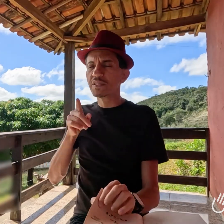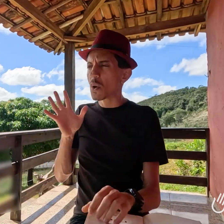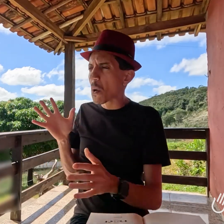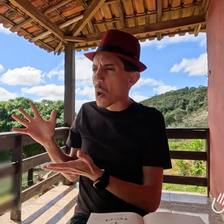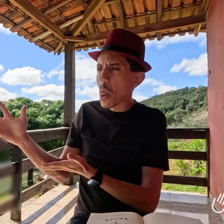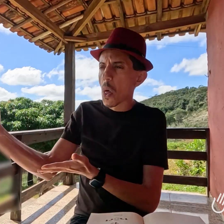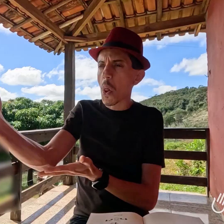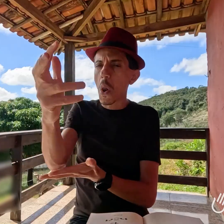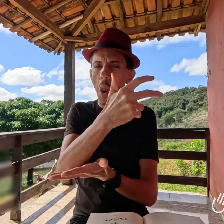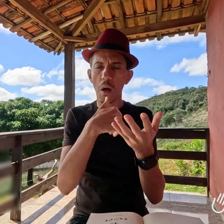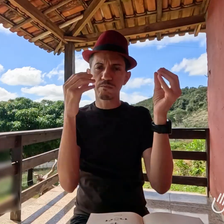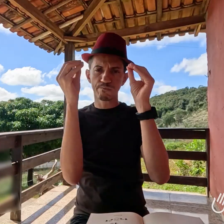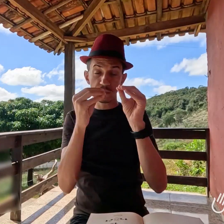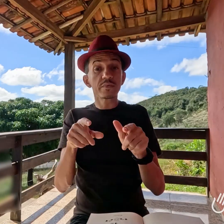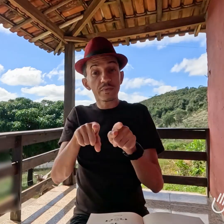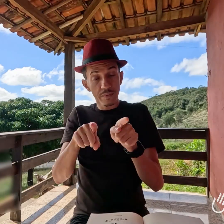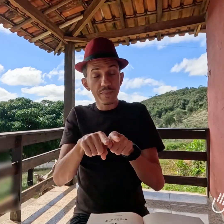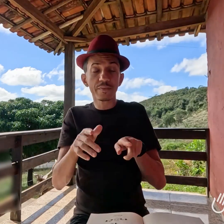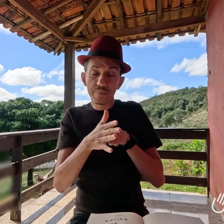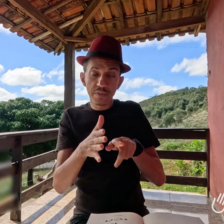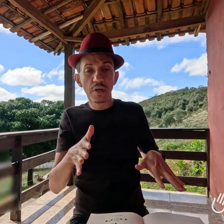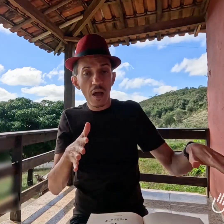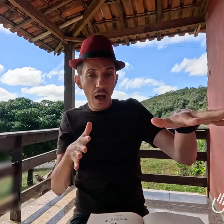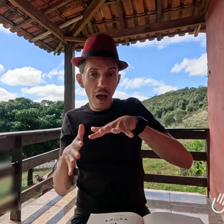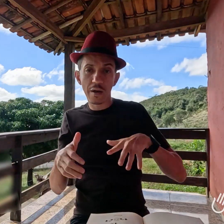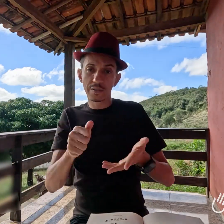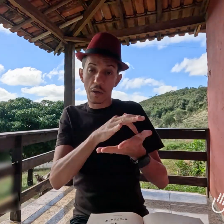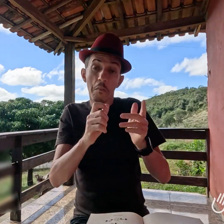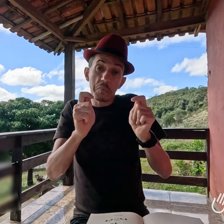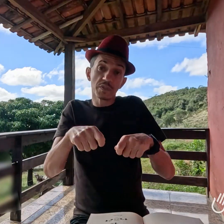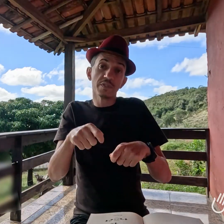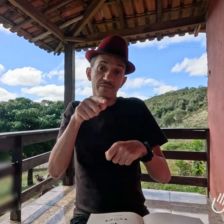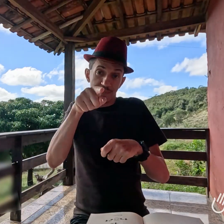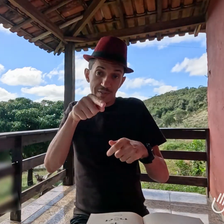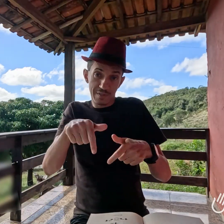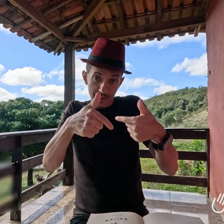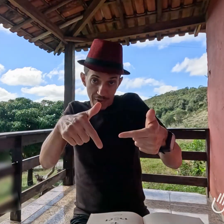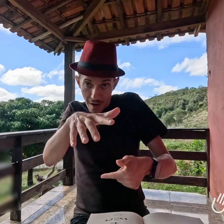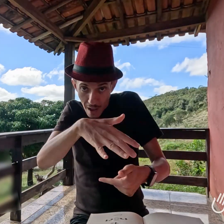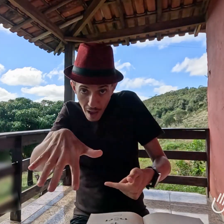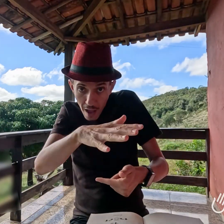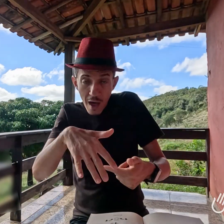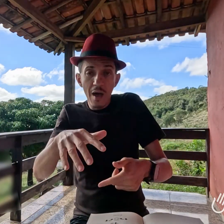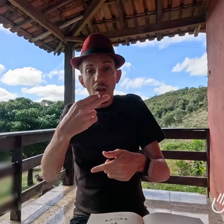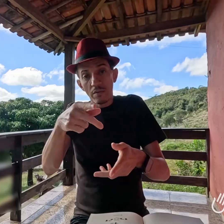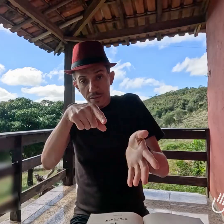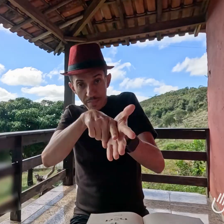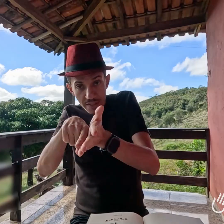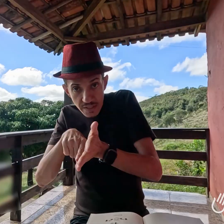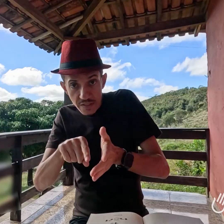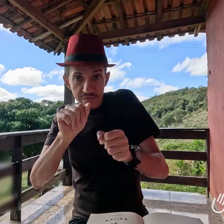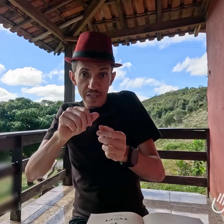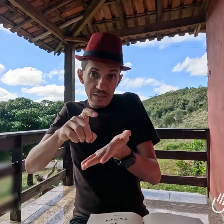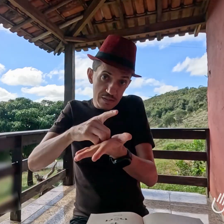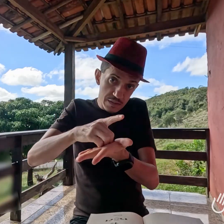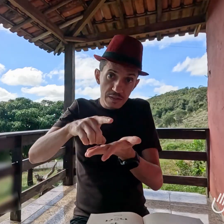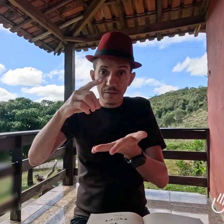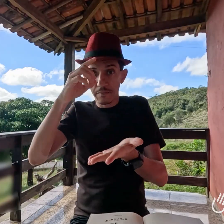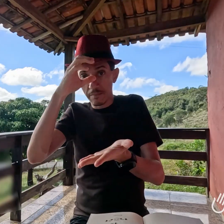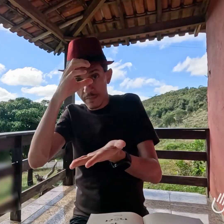parte inicial. Então são 4 capítulos onde nós reunimos as pesquisas mais recentes e mais profundas ao longo de todos esses